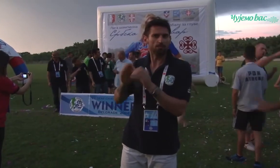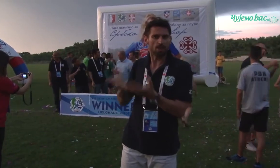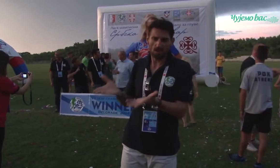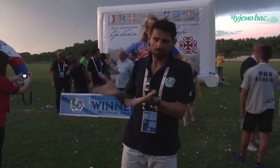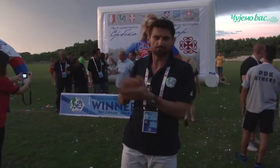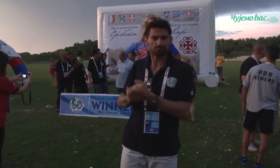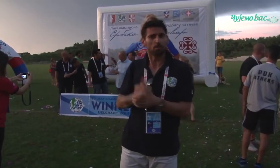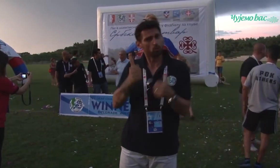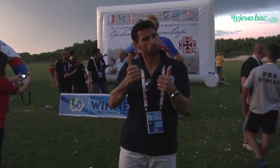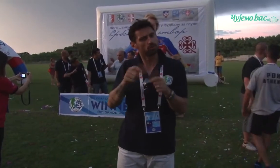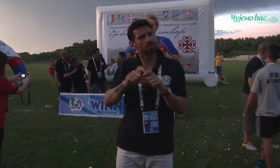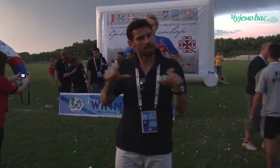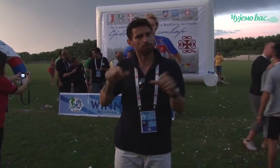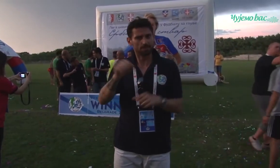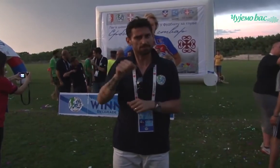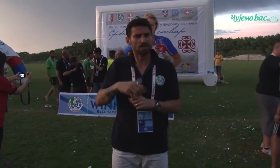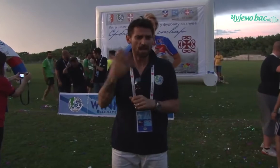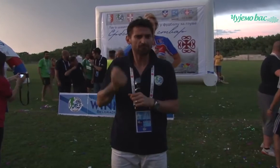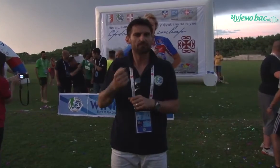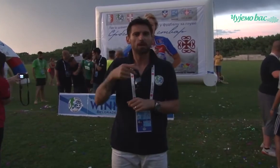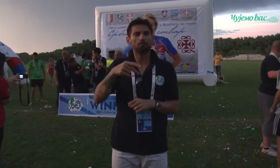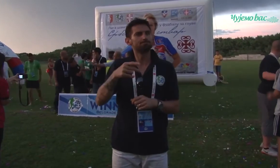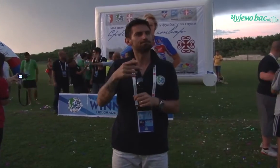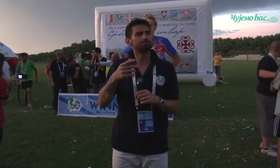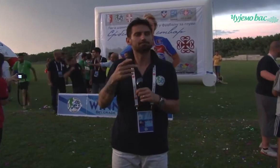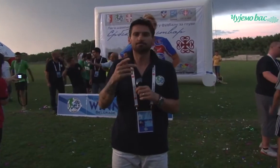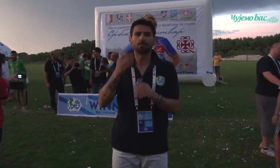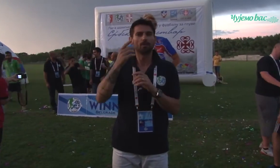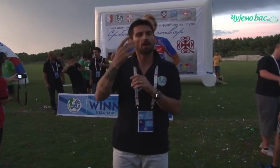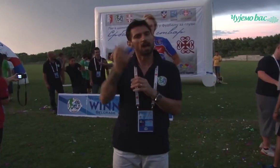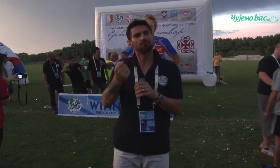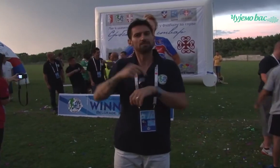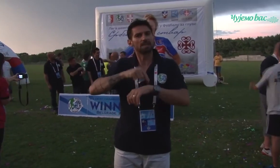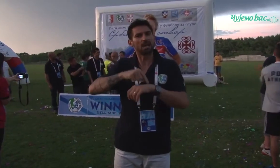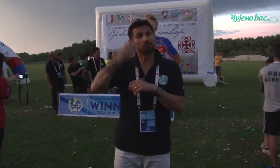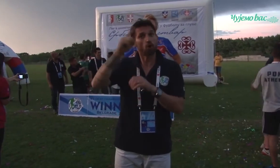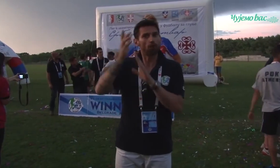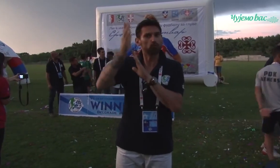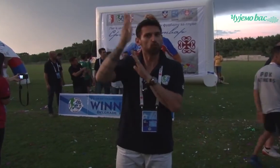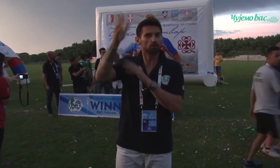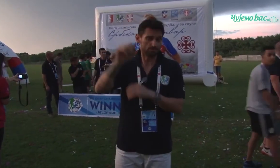Turskoj budu još bolje, ali mislim da je dobar tim.